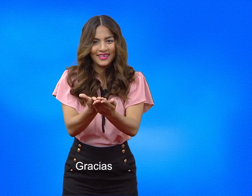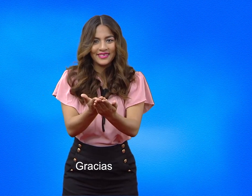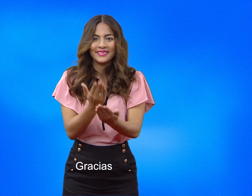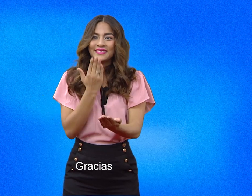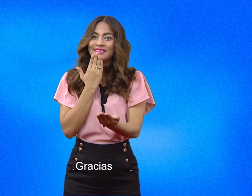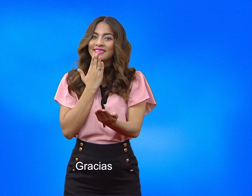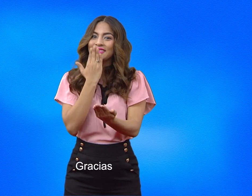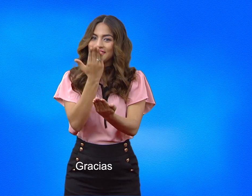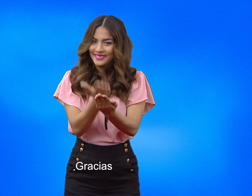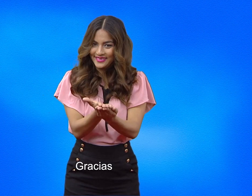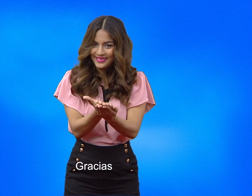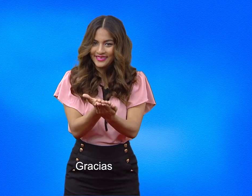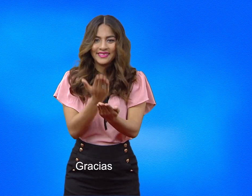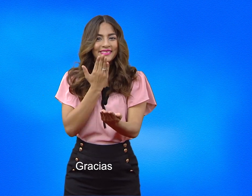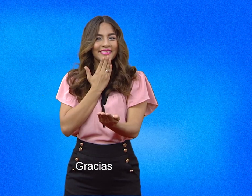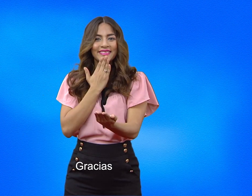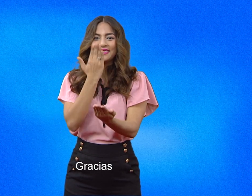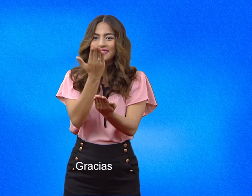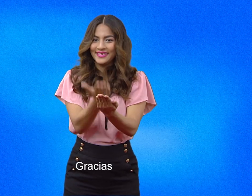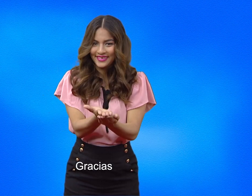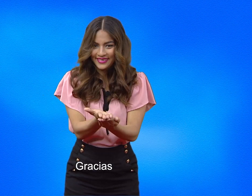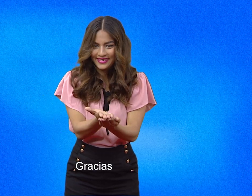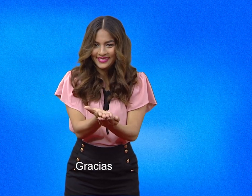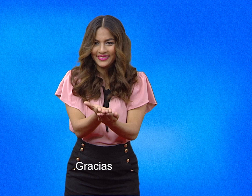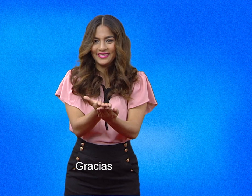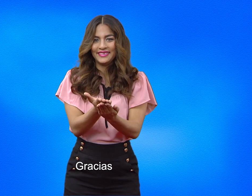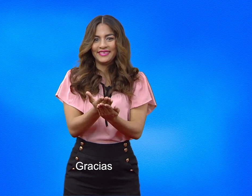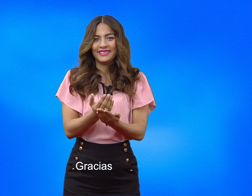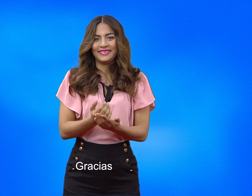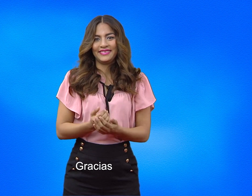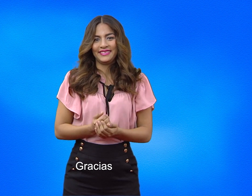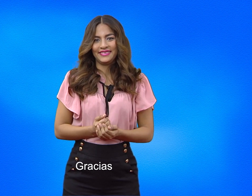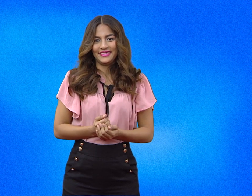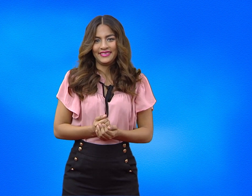Gracias. Gracias. Gracias.